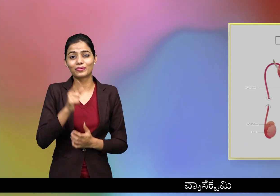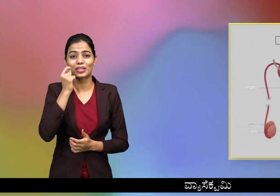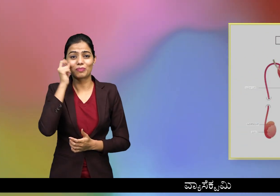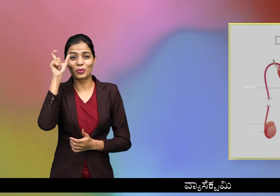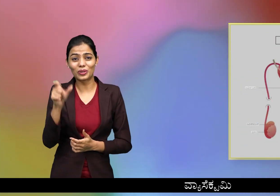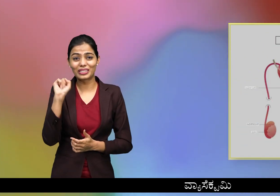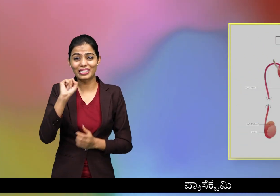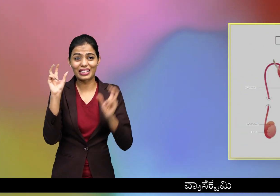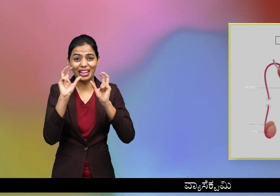ವ್ಯಾಸೆಕ್ಟಮಿ,